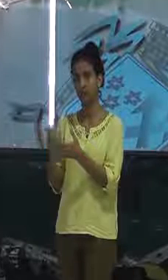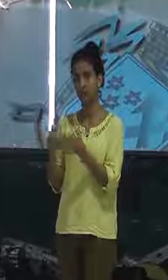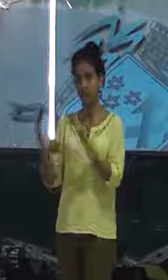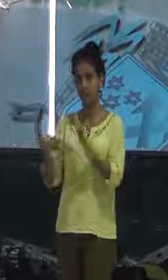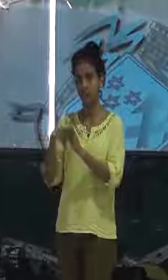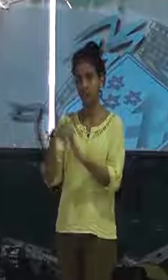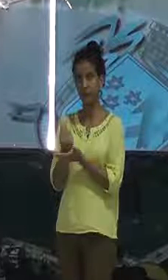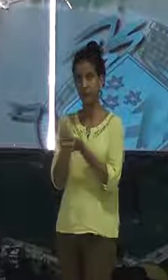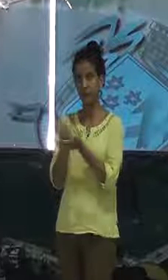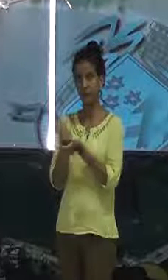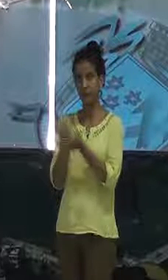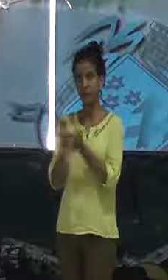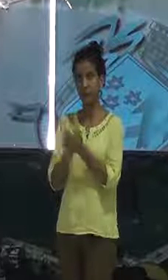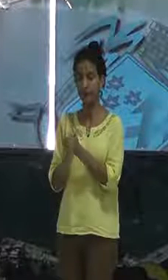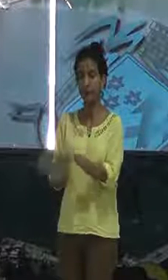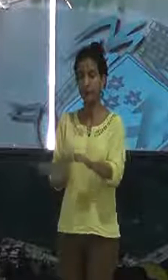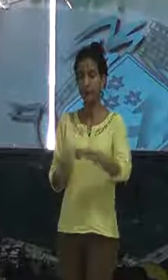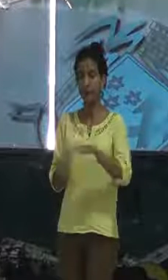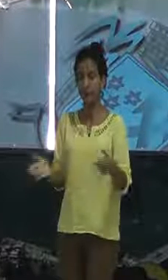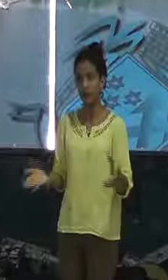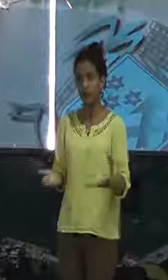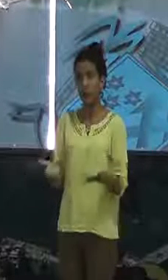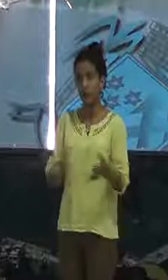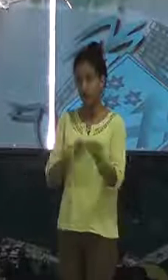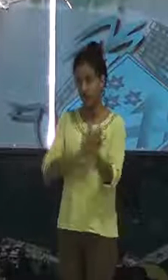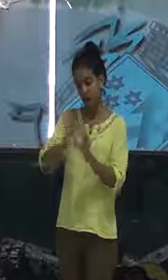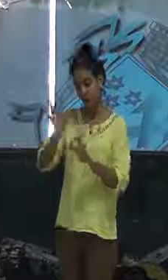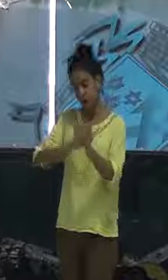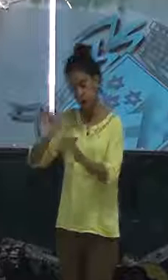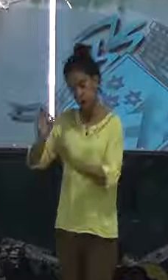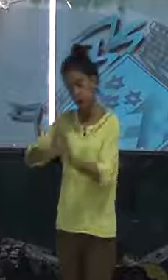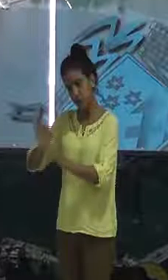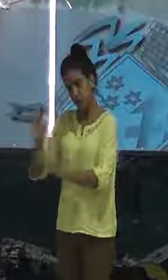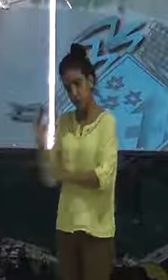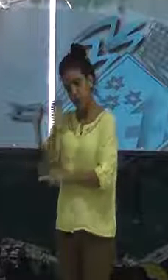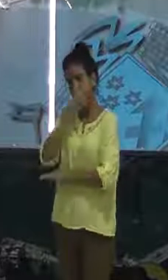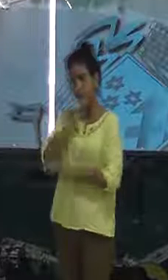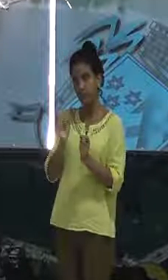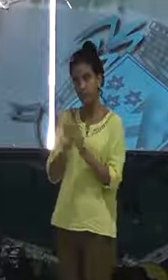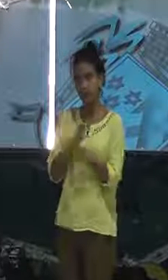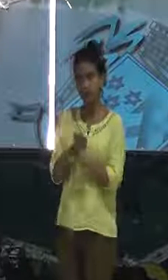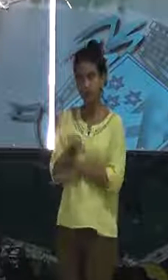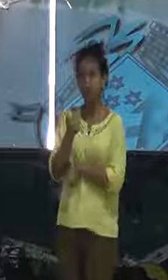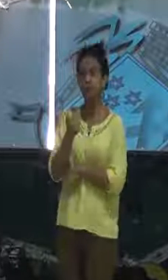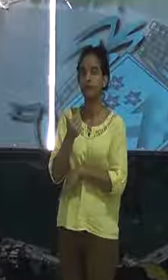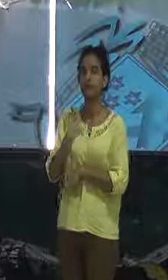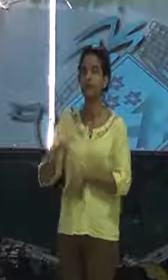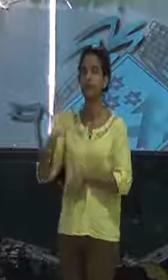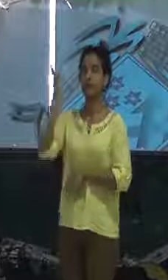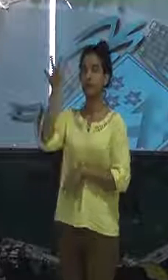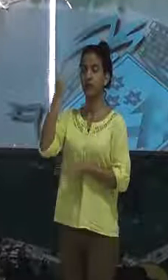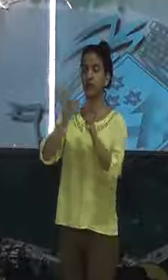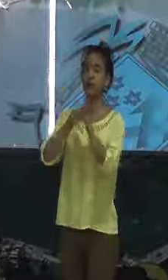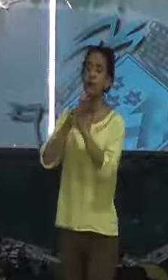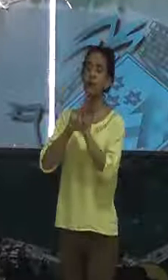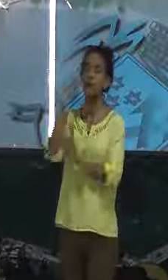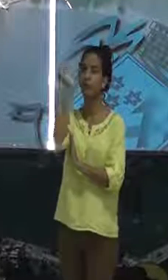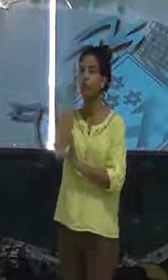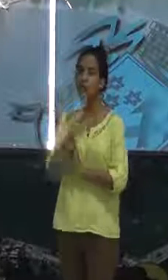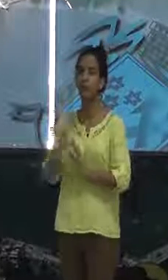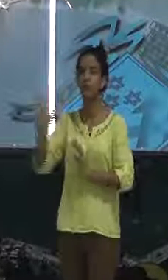Neste momento, as ações preparatórias estão em ritmo acelerado para a realização deste grande levantamento Brasil